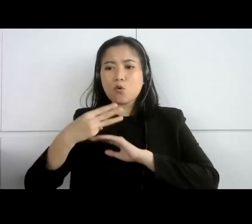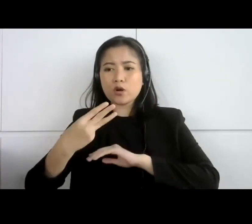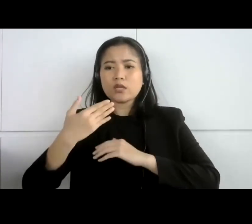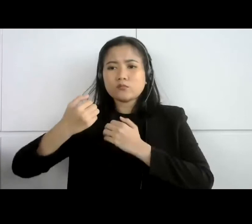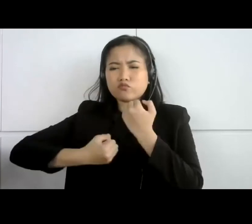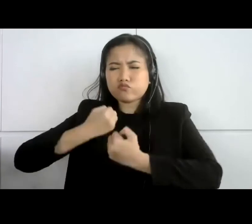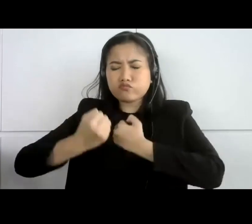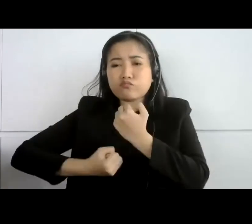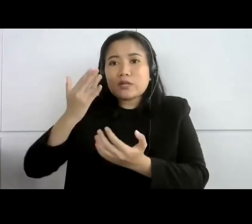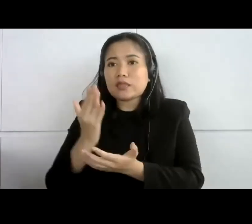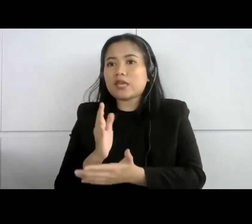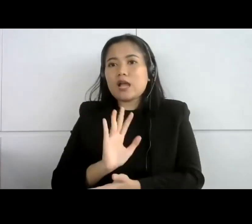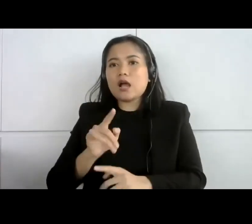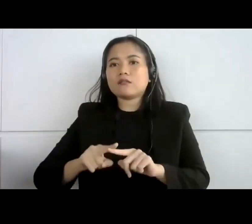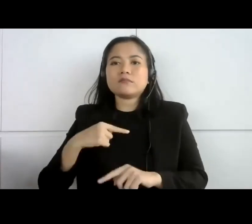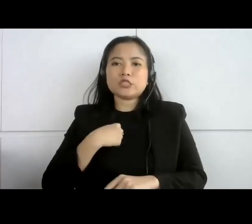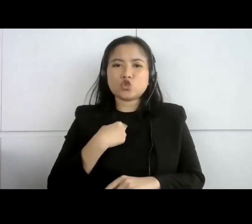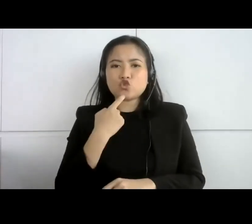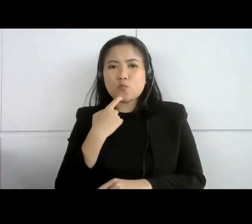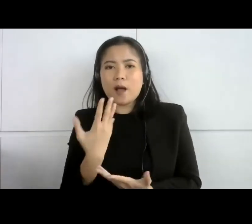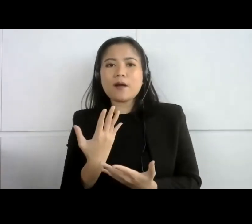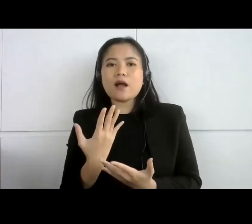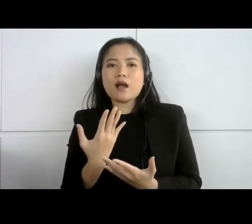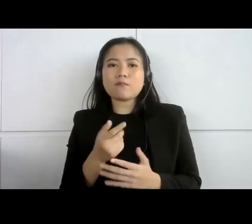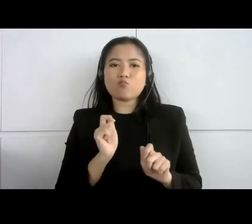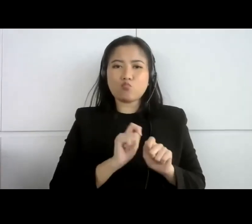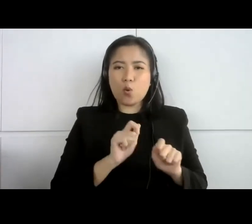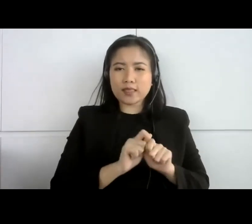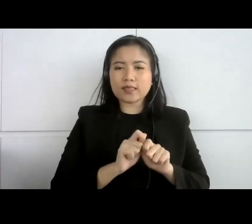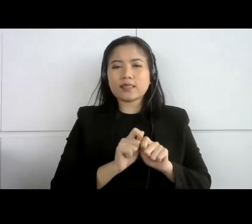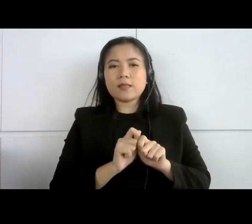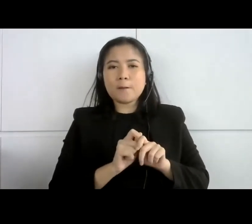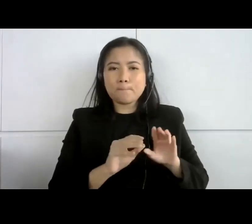Saya mencoba mengadakan BINTEK, bimbingan